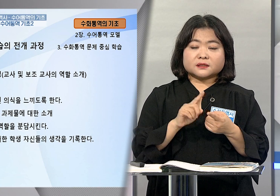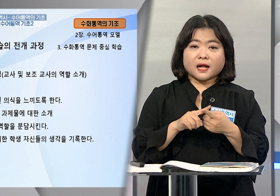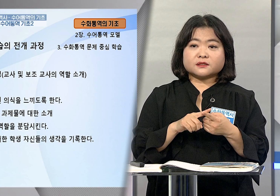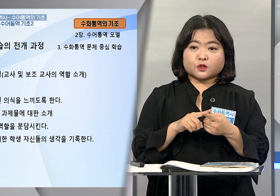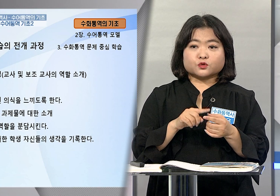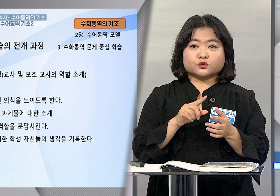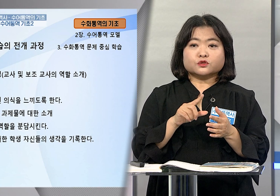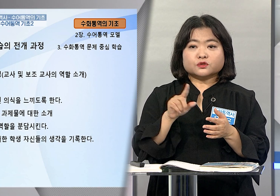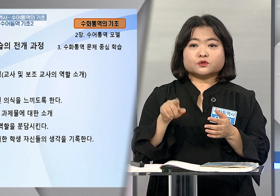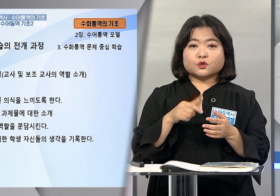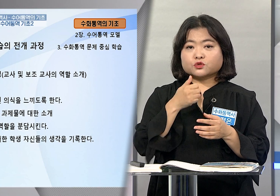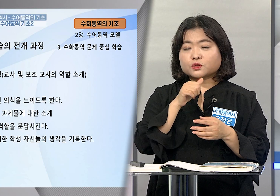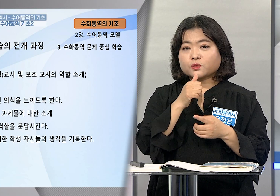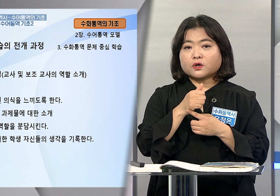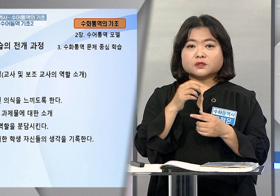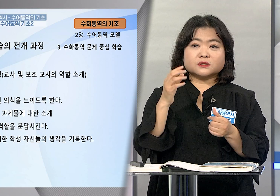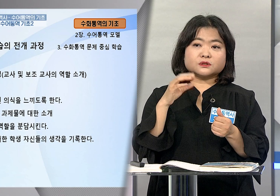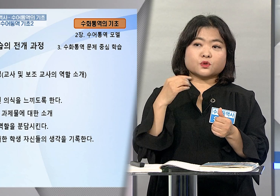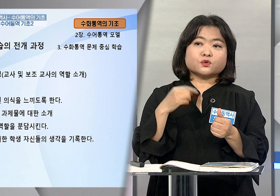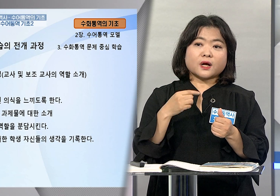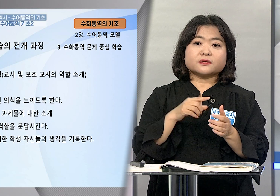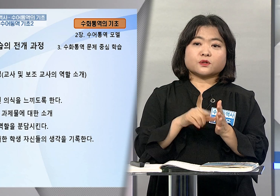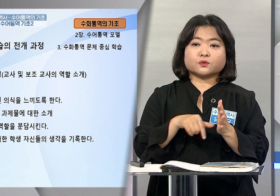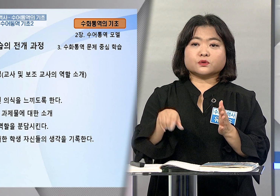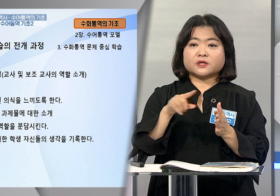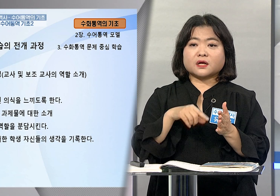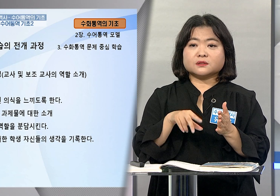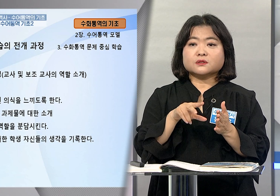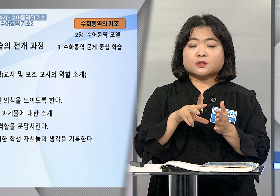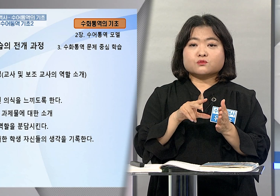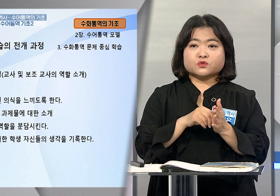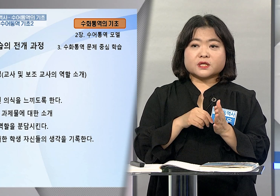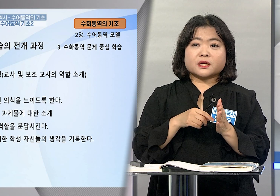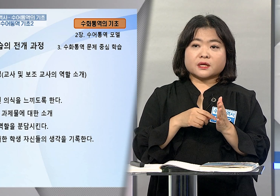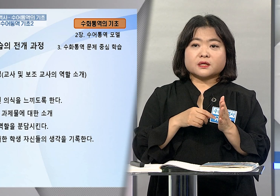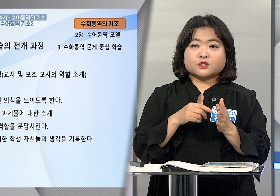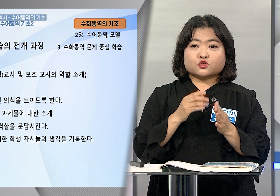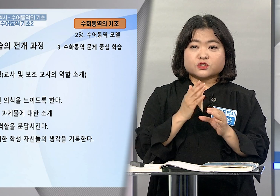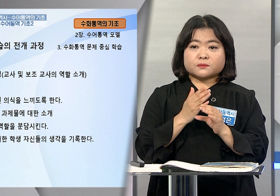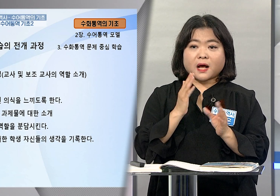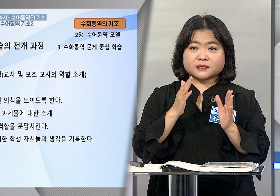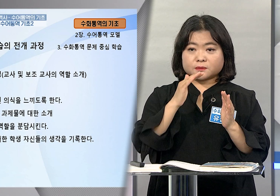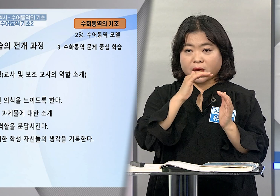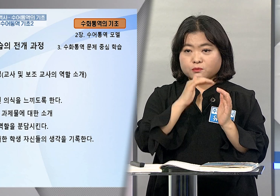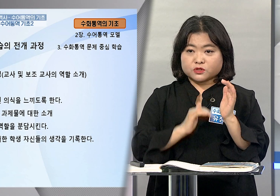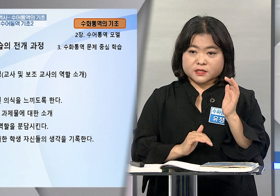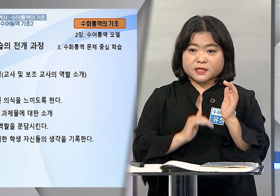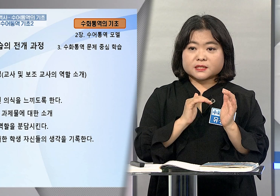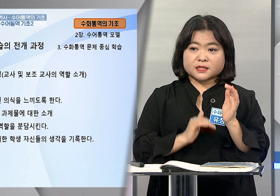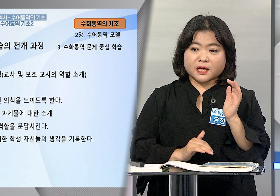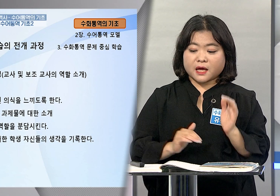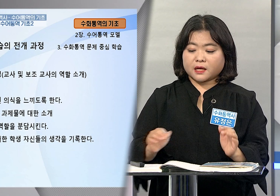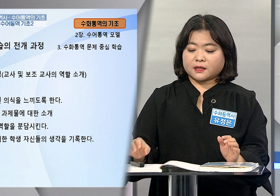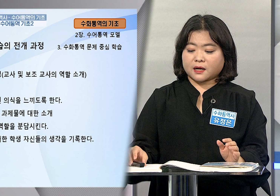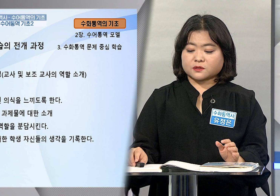할 때도 또 수어 통역을 교육할 때도 이러한 문제 중심 학습의 문제 제시에